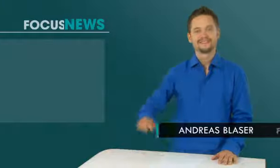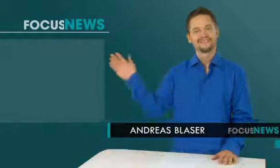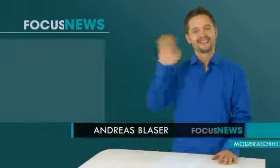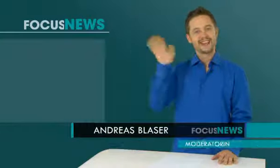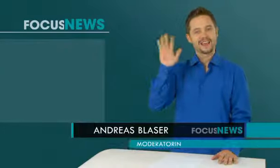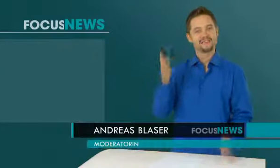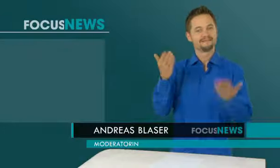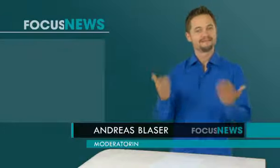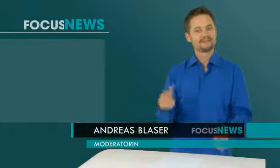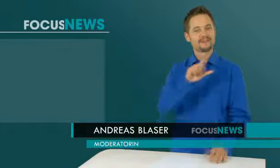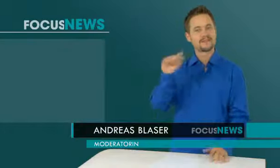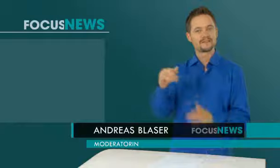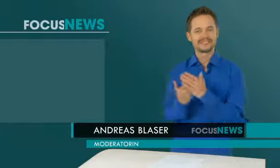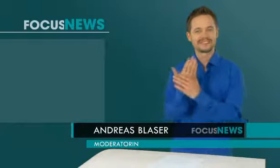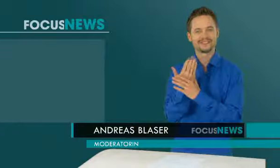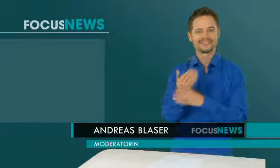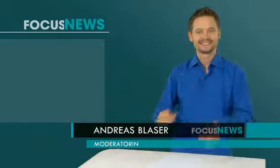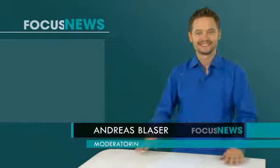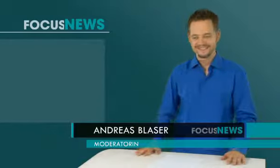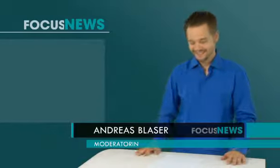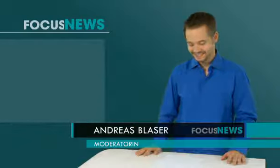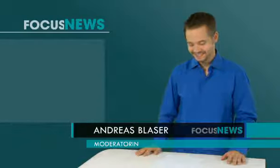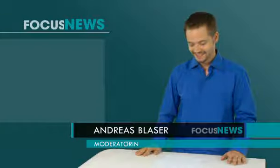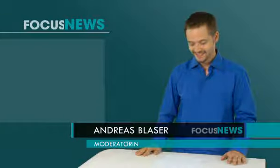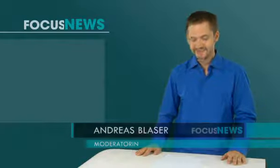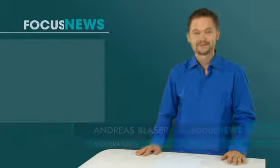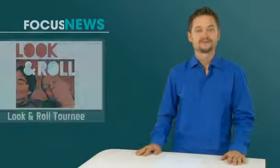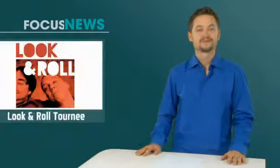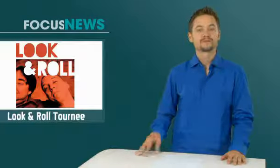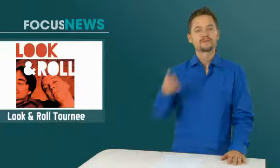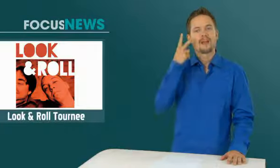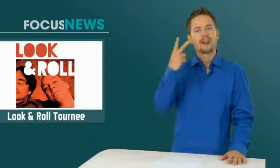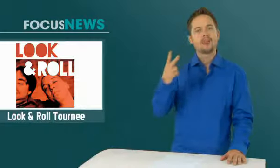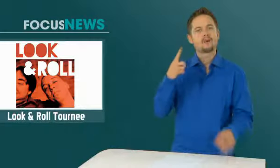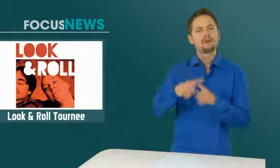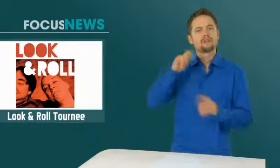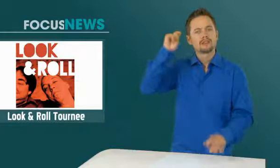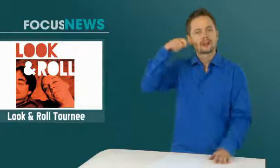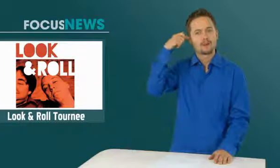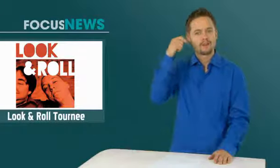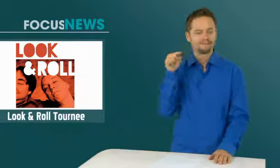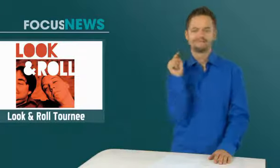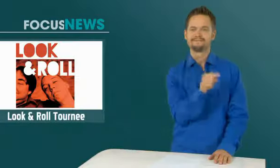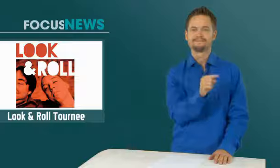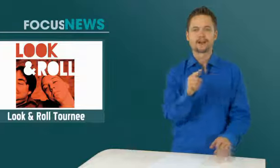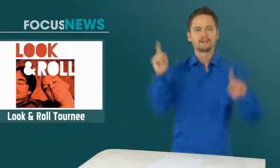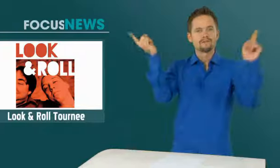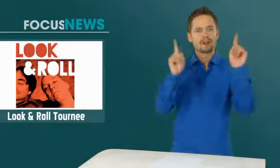hallo willkommen zu focus news die veranstaltungsorganisation look and